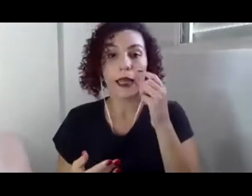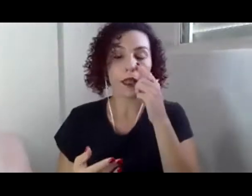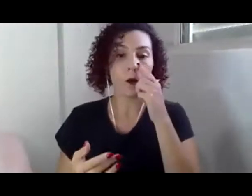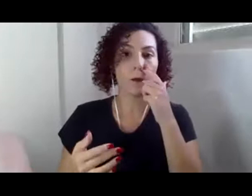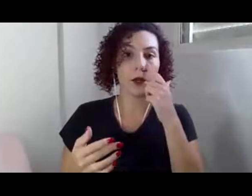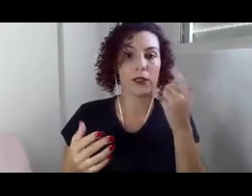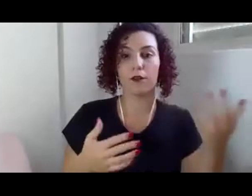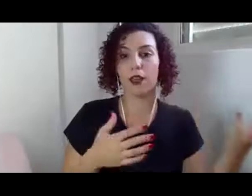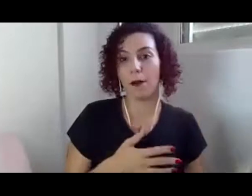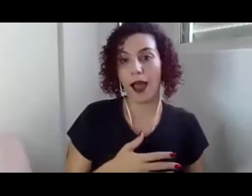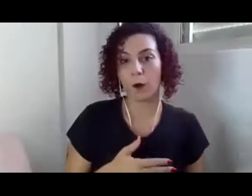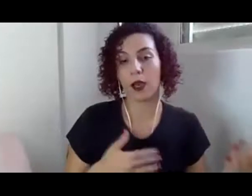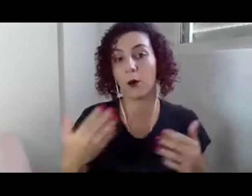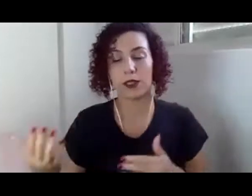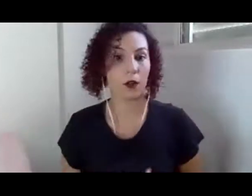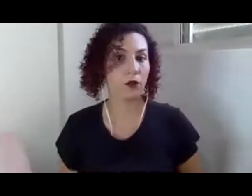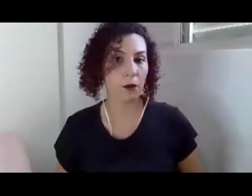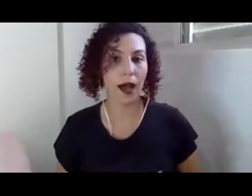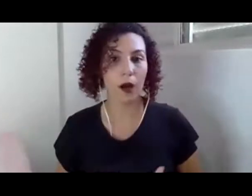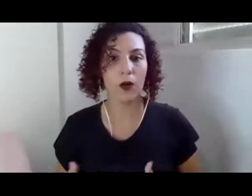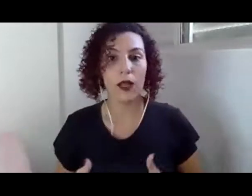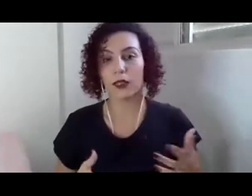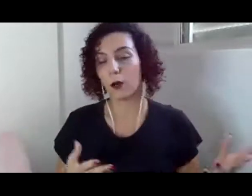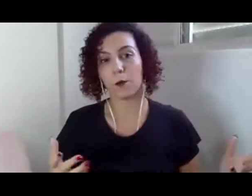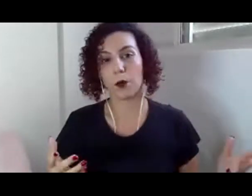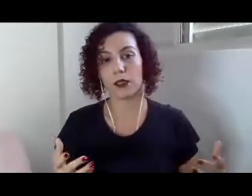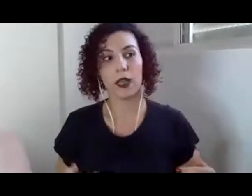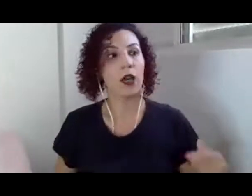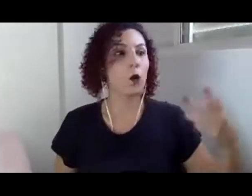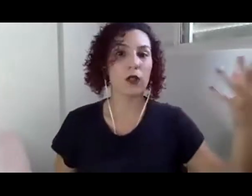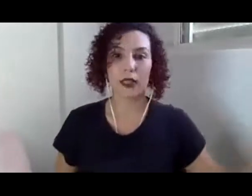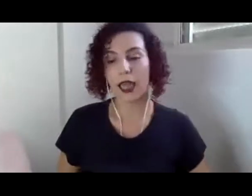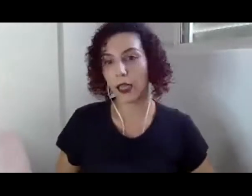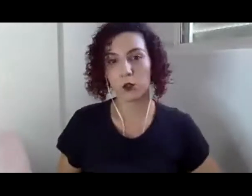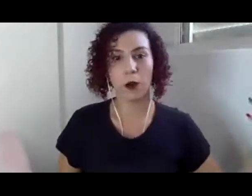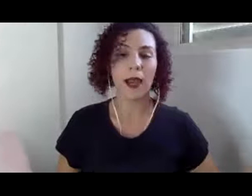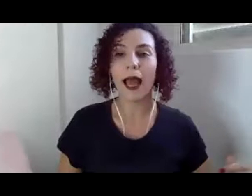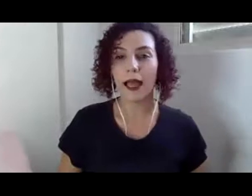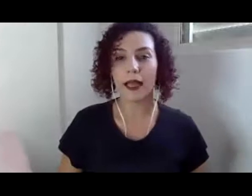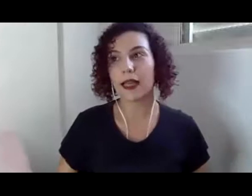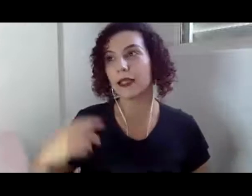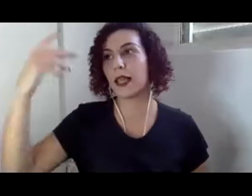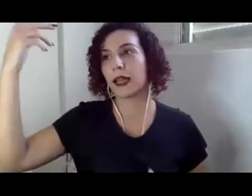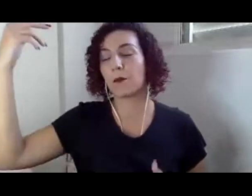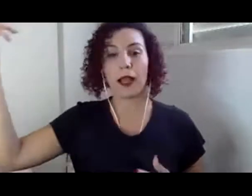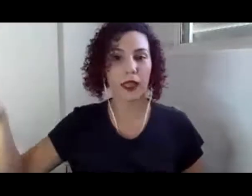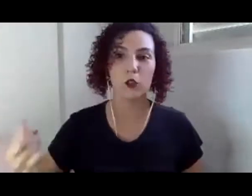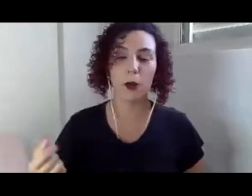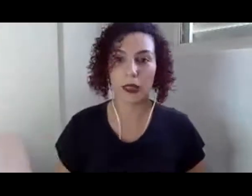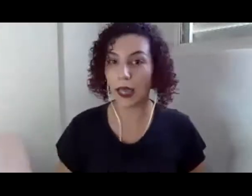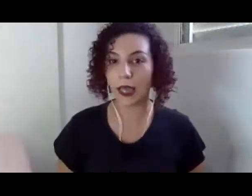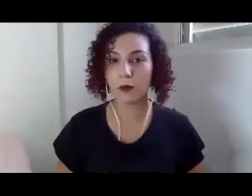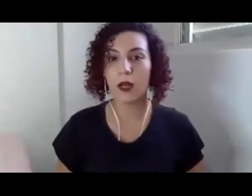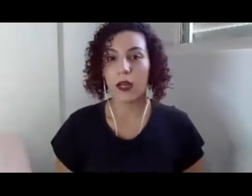comunicar. Então, ela pode ser verbal, ela pode ser não verbal, então ela pode ser o desenho de uma placa, aquela plaquinha